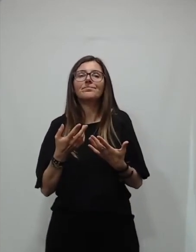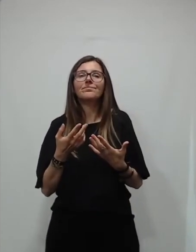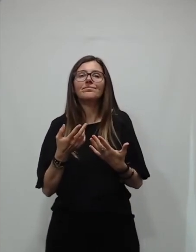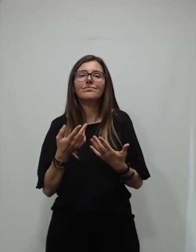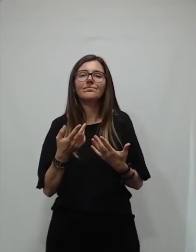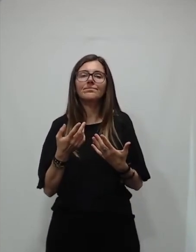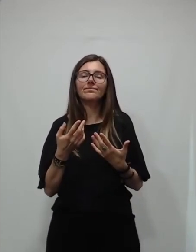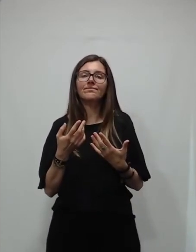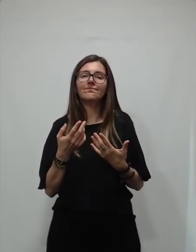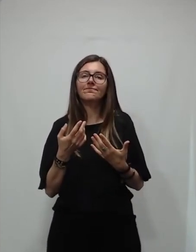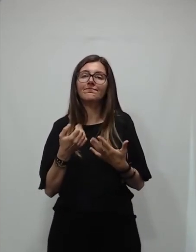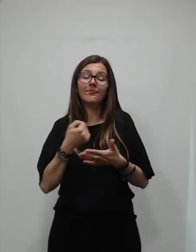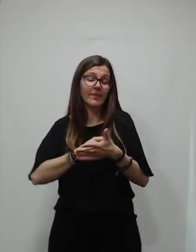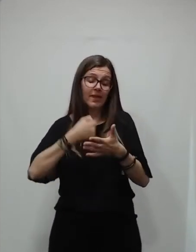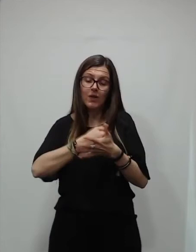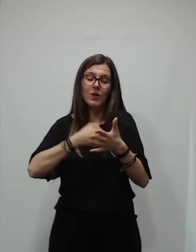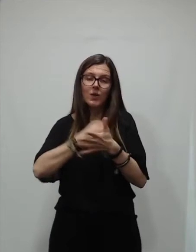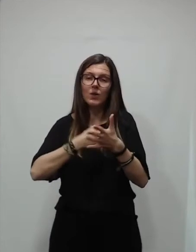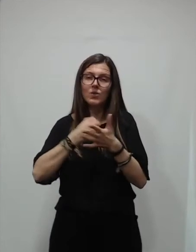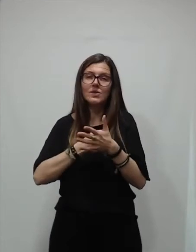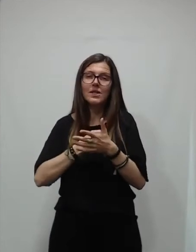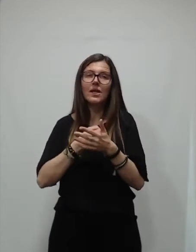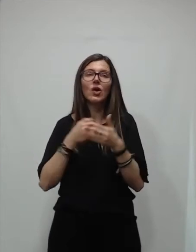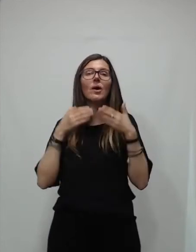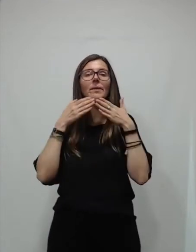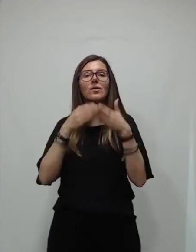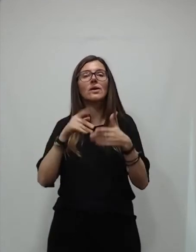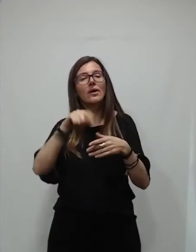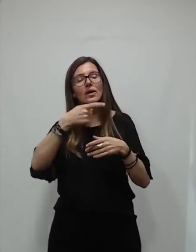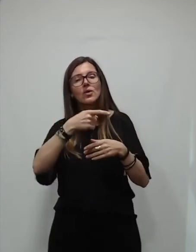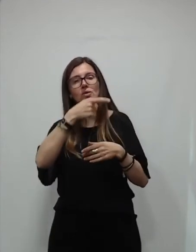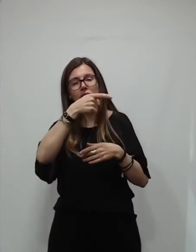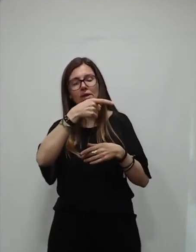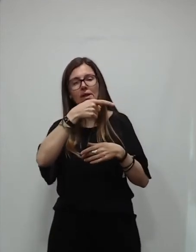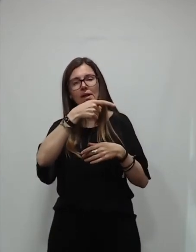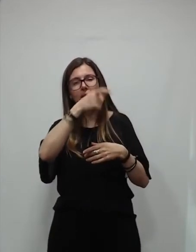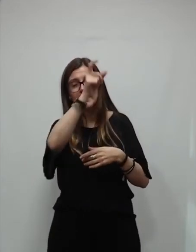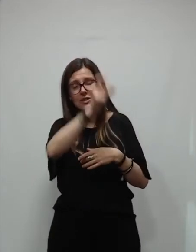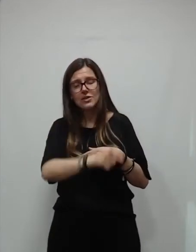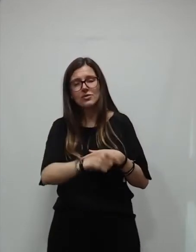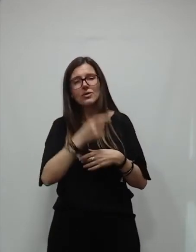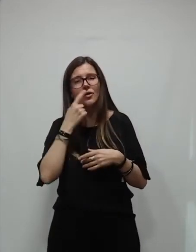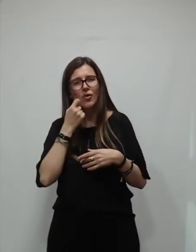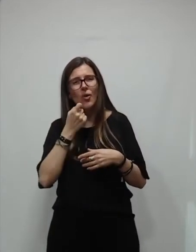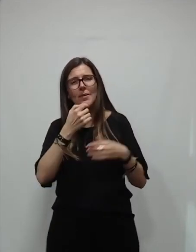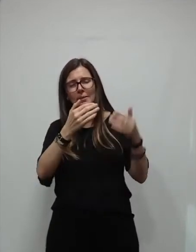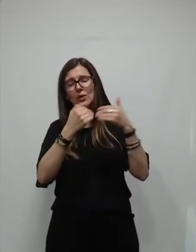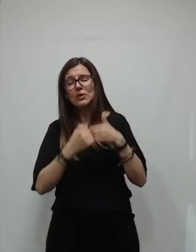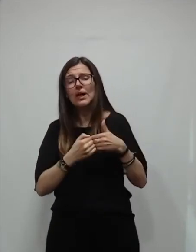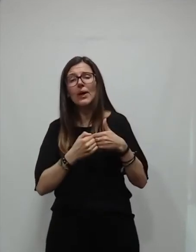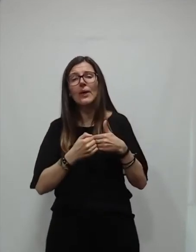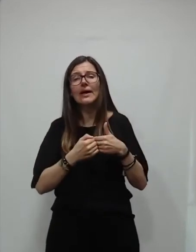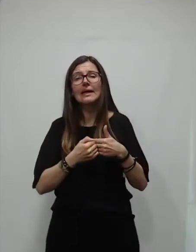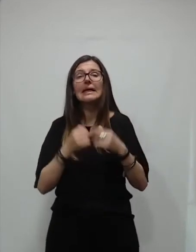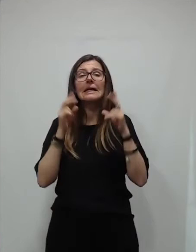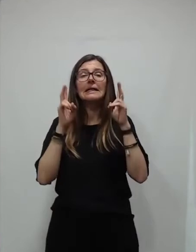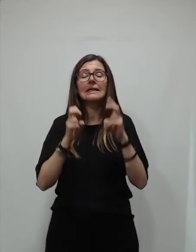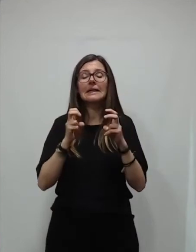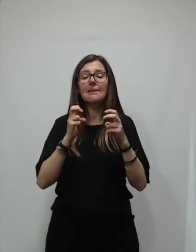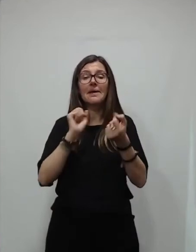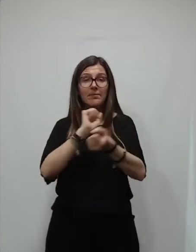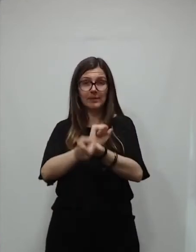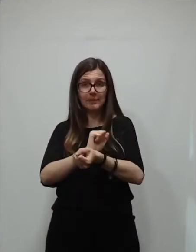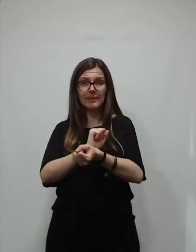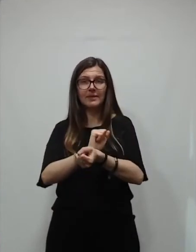Respecto de lo que preguntaba el compañero sobre el proceso seguido contra personas en estado de imputabilidad, el CPP no tiene una